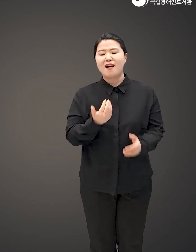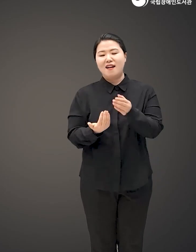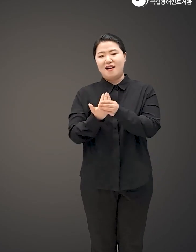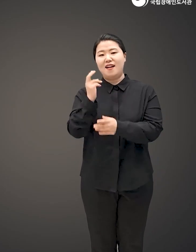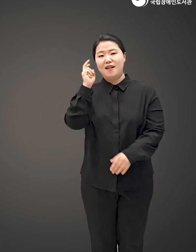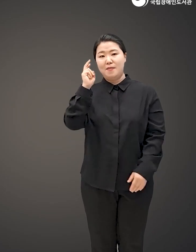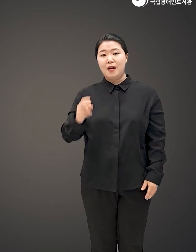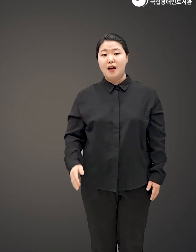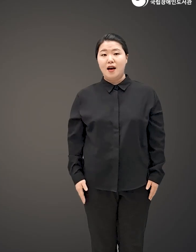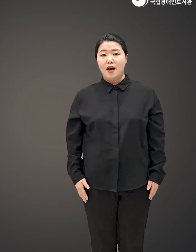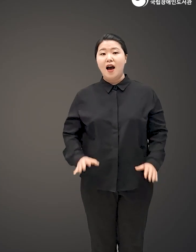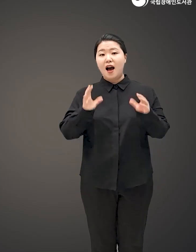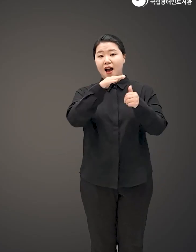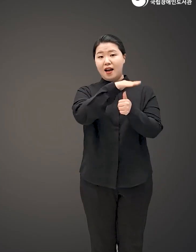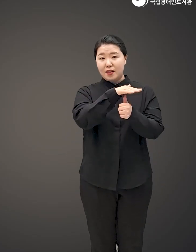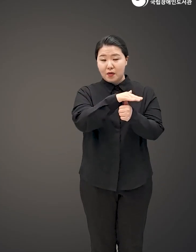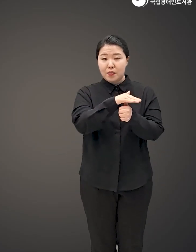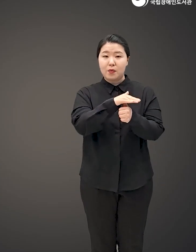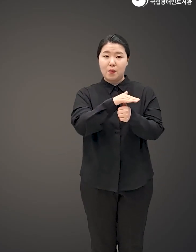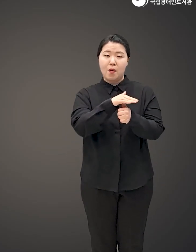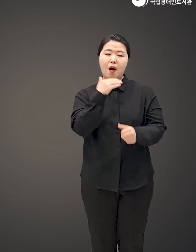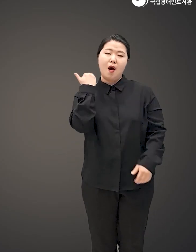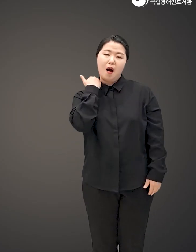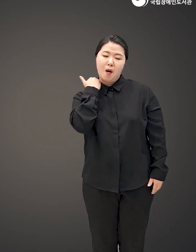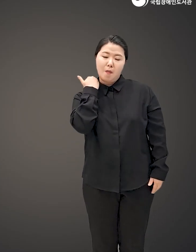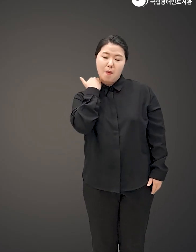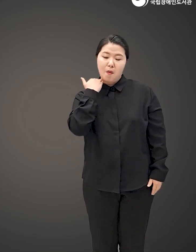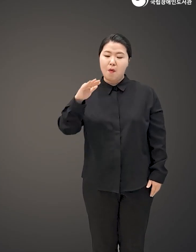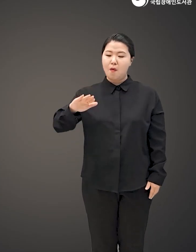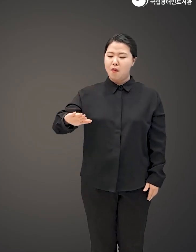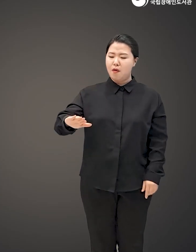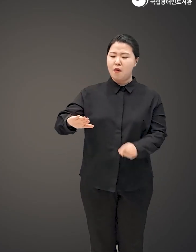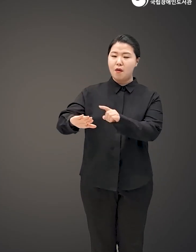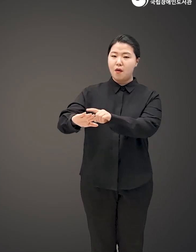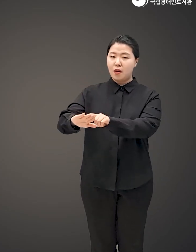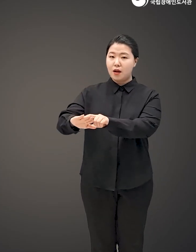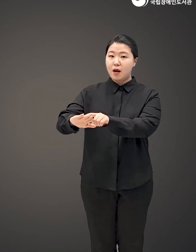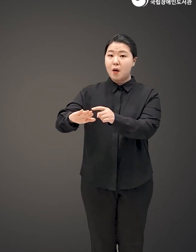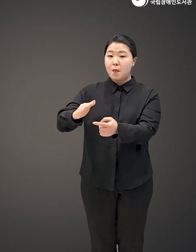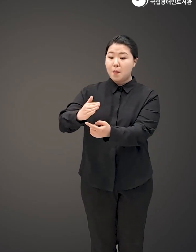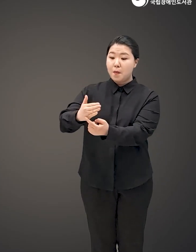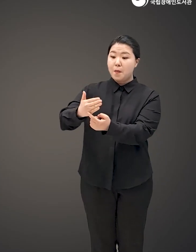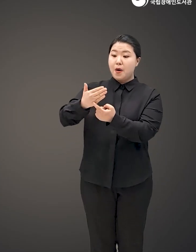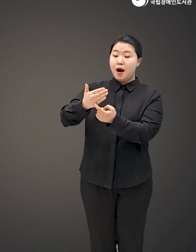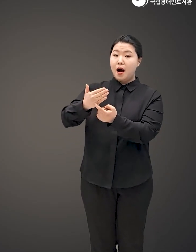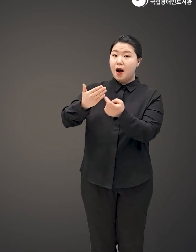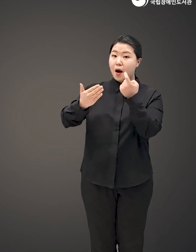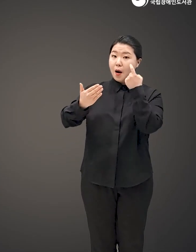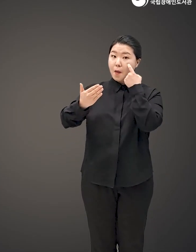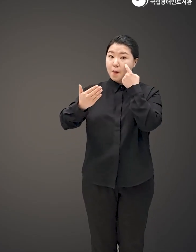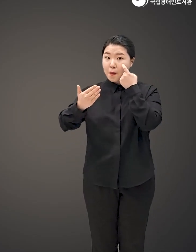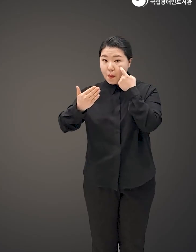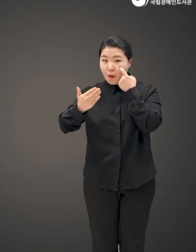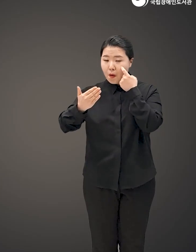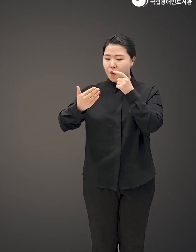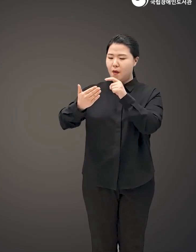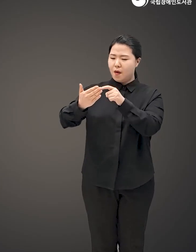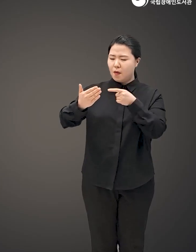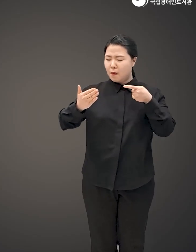같아요. 아이들도 보이지 않는 것을 눈에 보이는 것으로 만들고 또 그것을